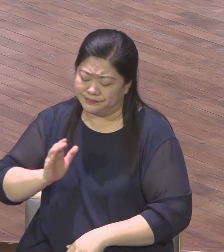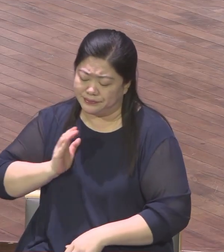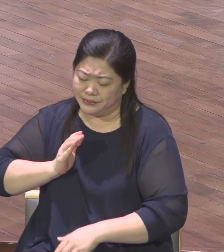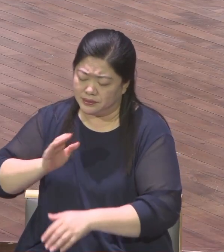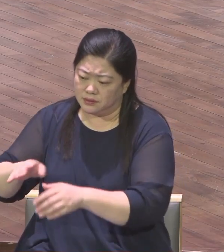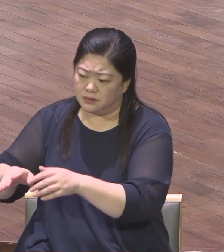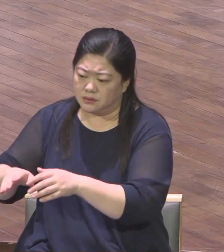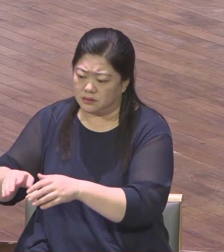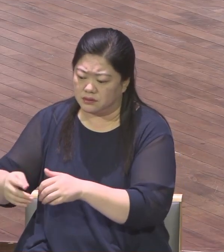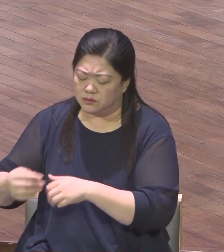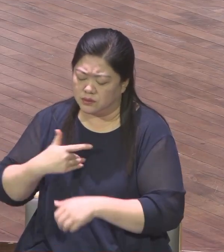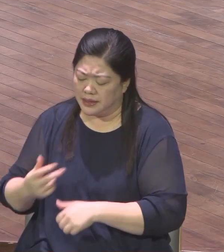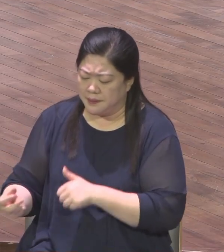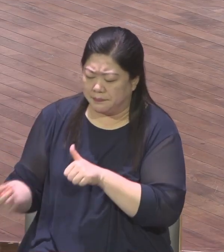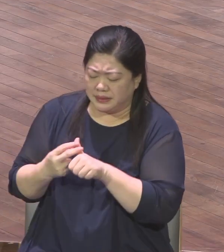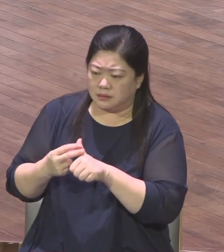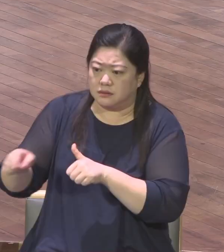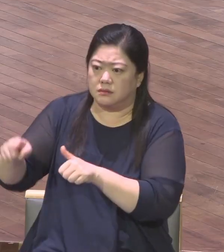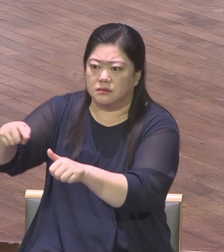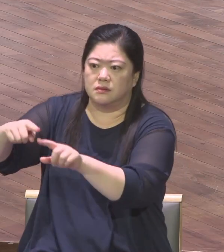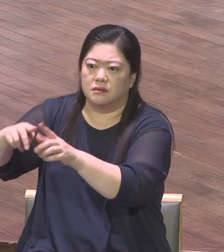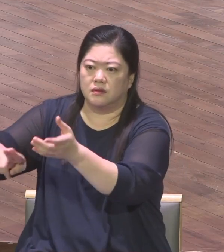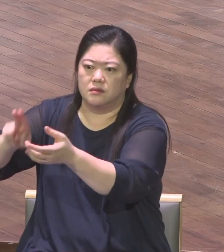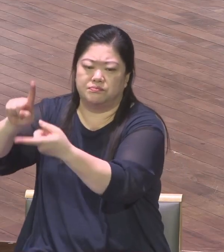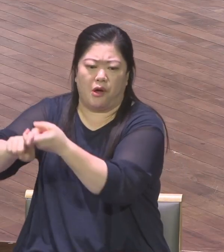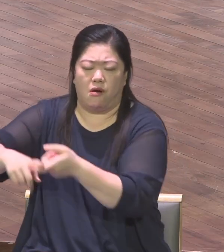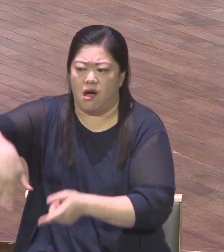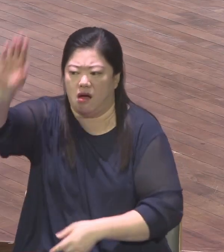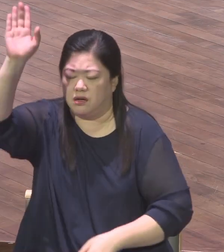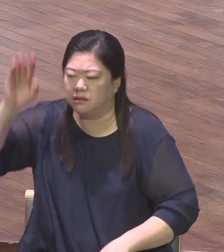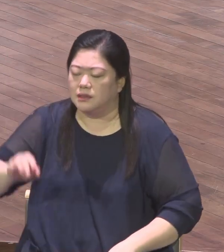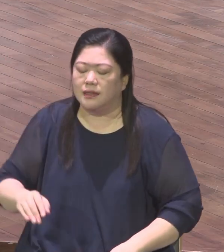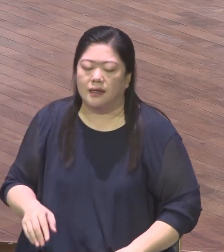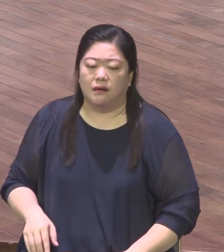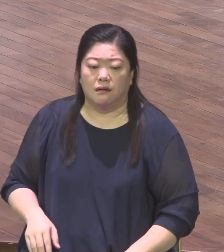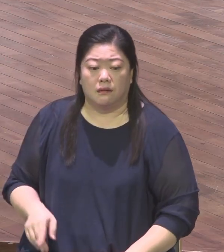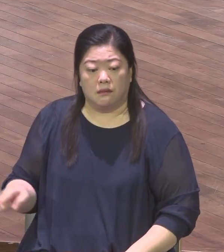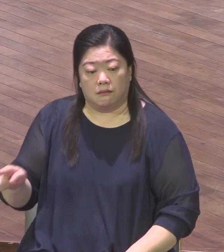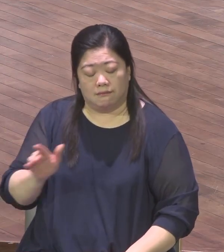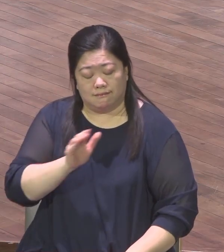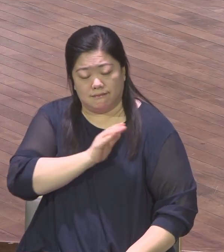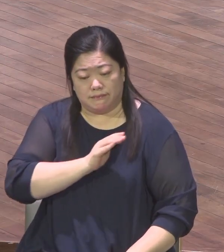살아라. 자, 하나님 중심의 삶을 살아야 될 텐데